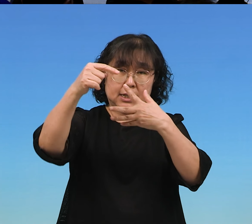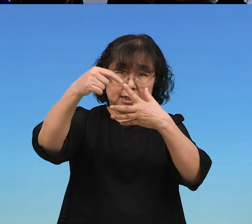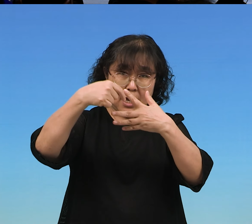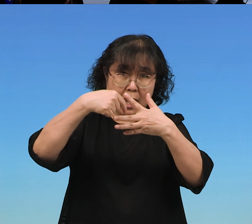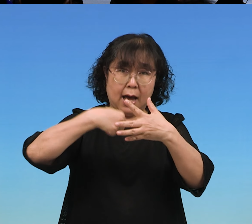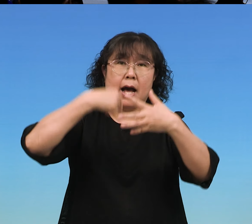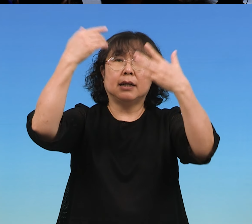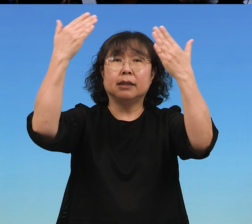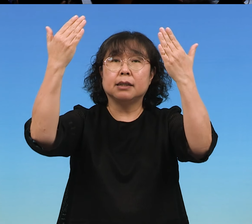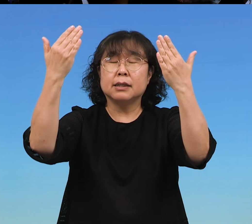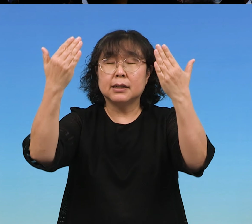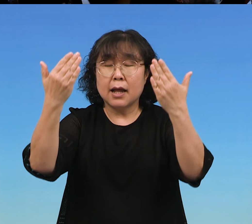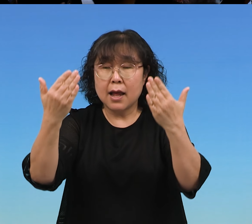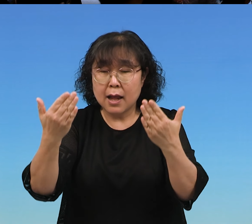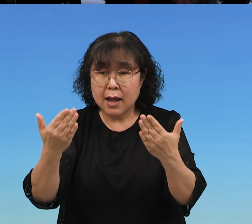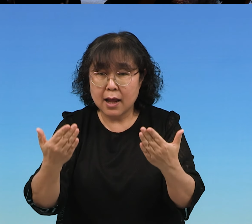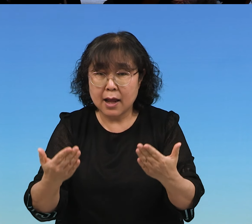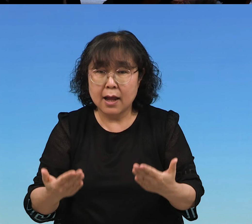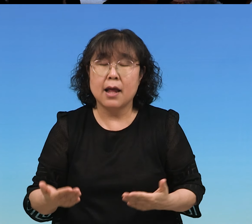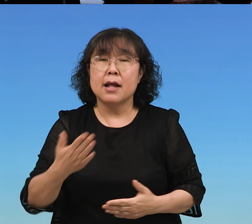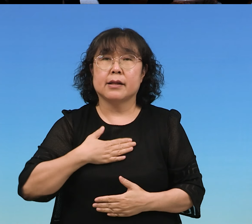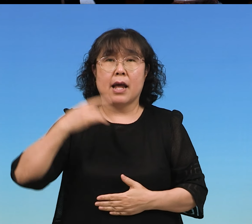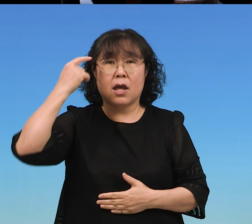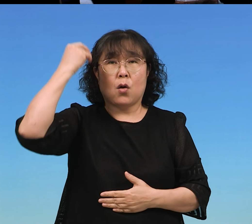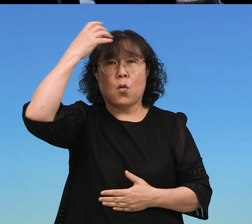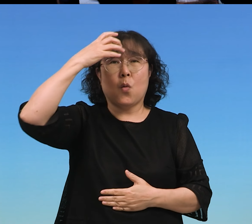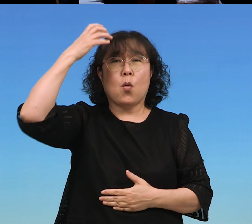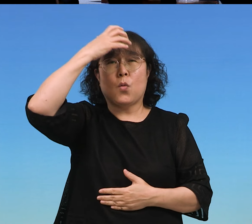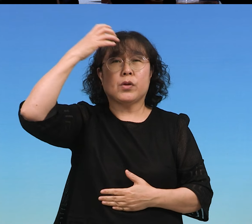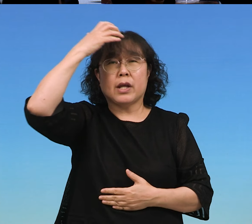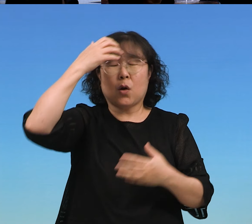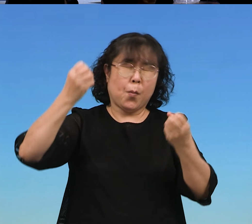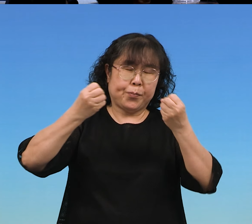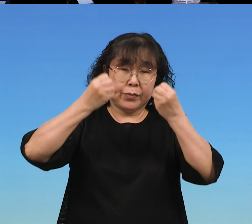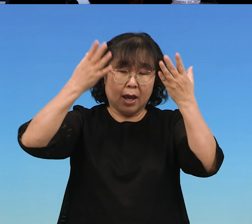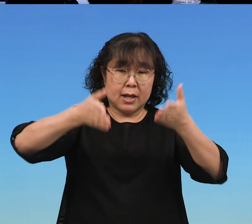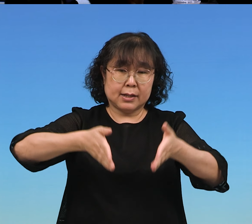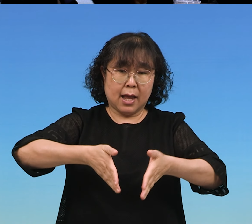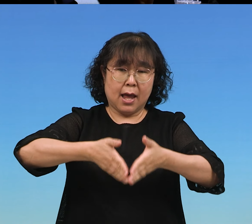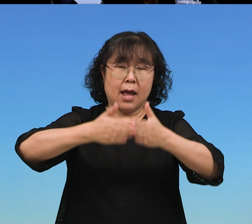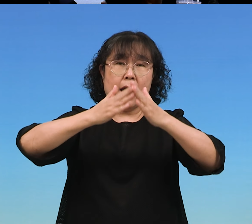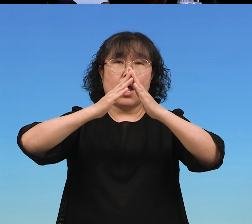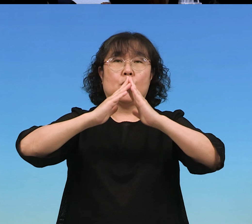나를 아시고 나를 이해하시네. 내 영혼